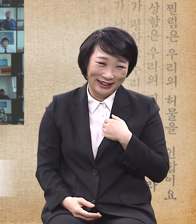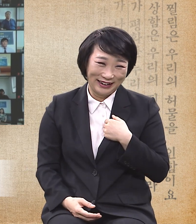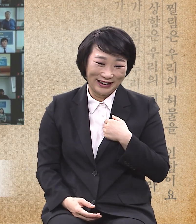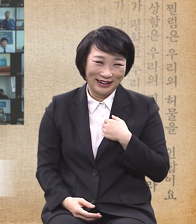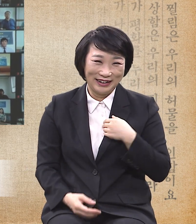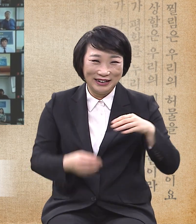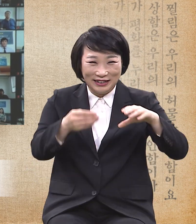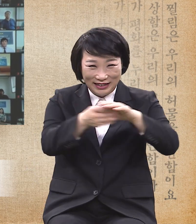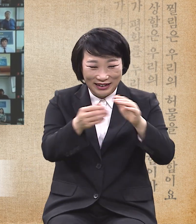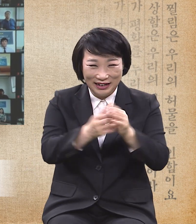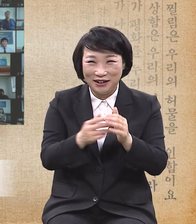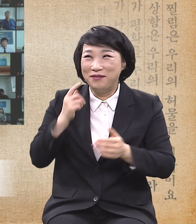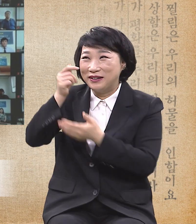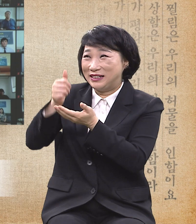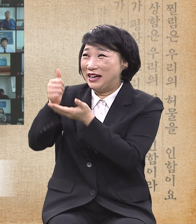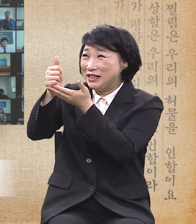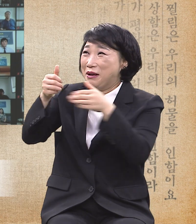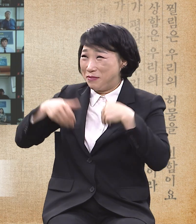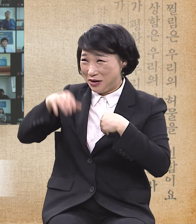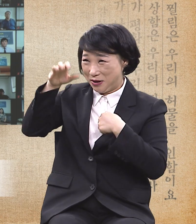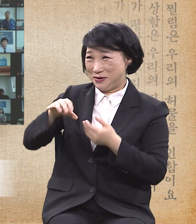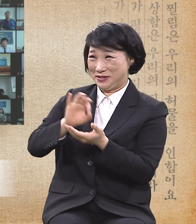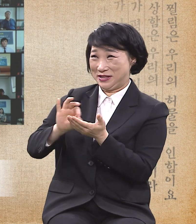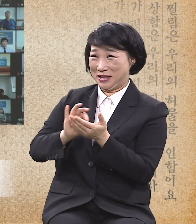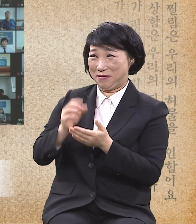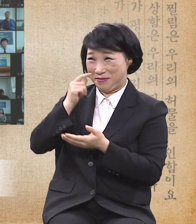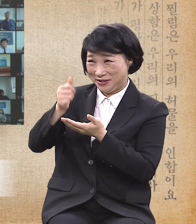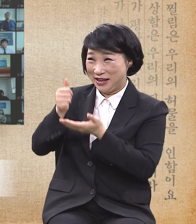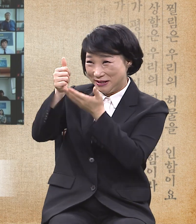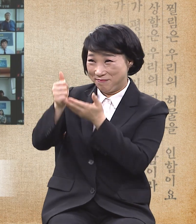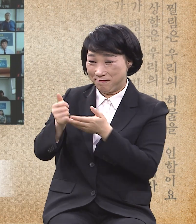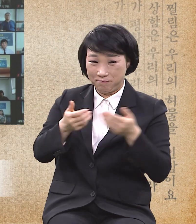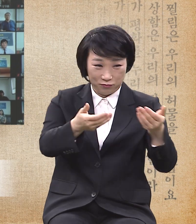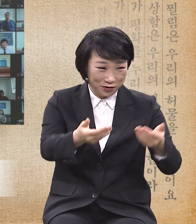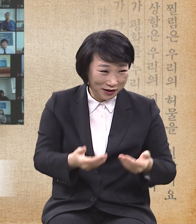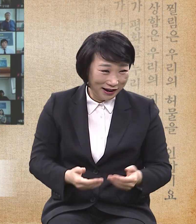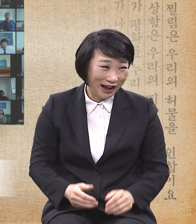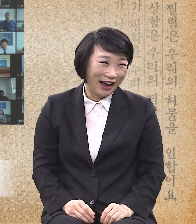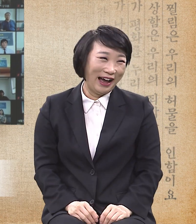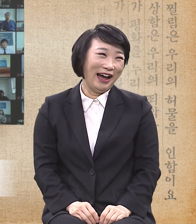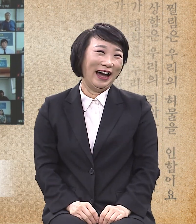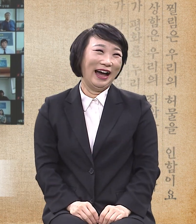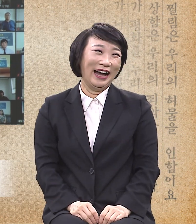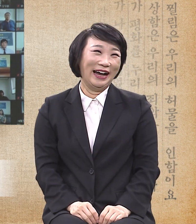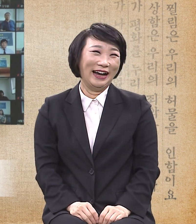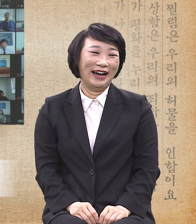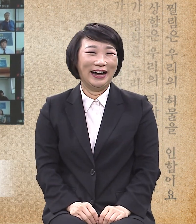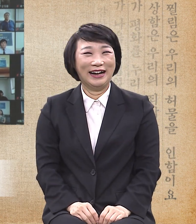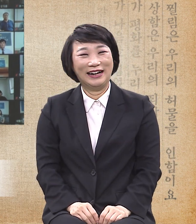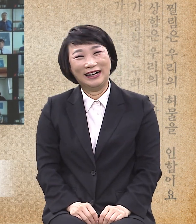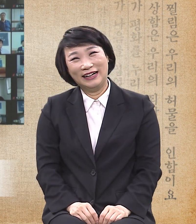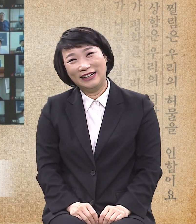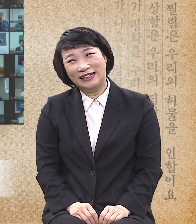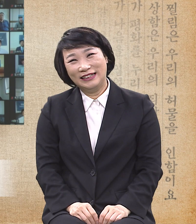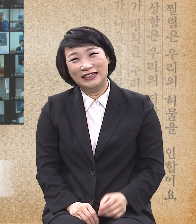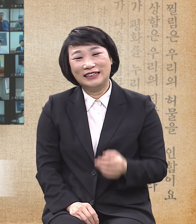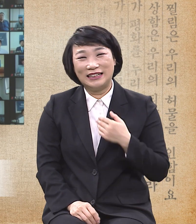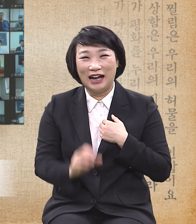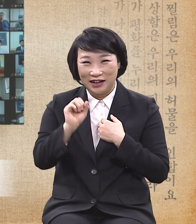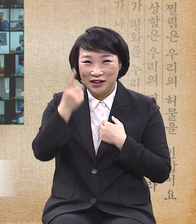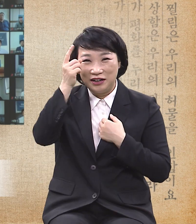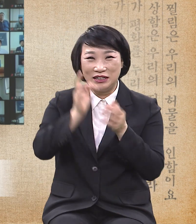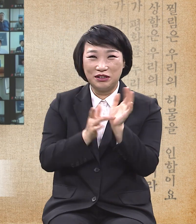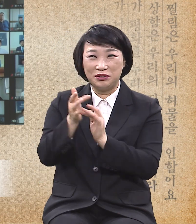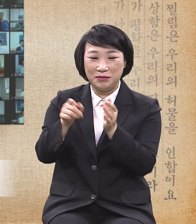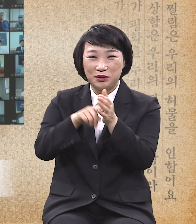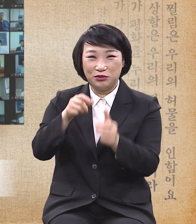넣어서 목사님 필요한 데 쓰세요 목사님. 예. 목사님 통해서 예수 믿고 구원받은